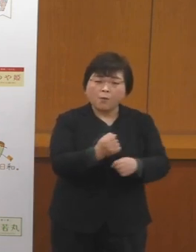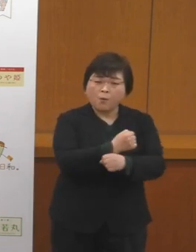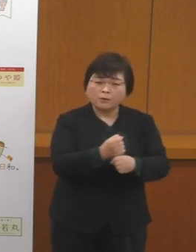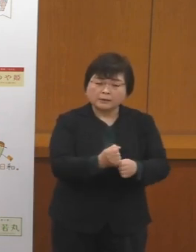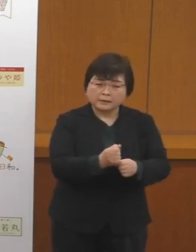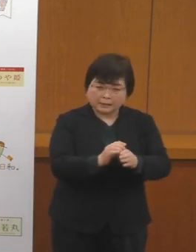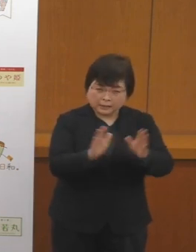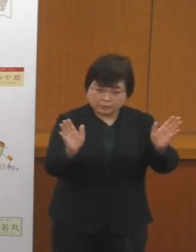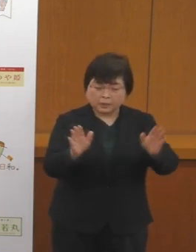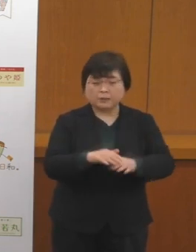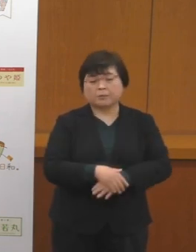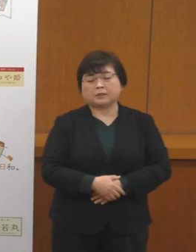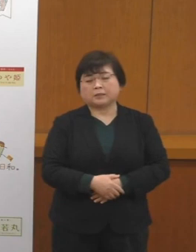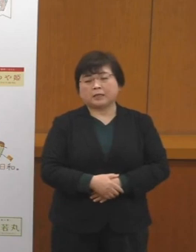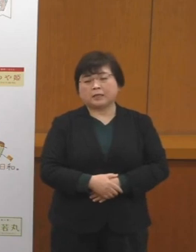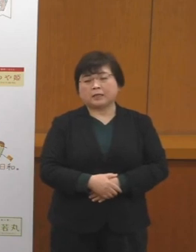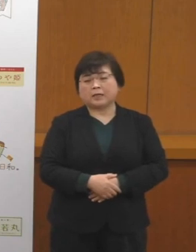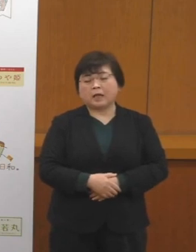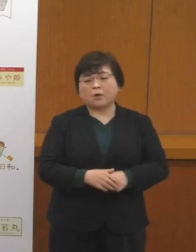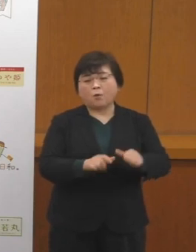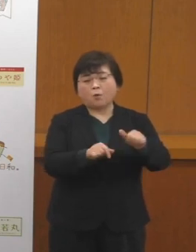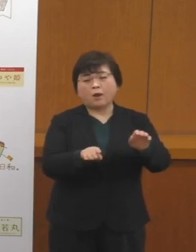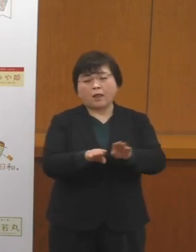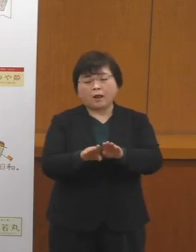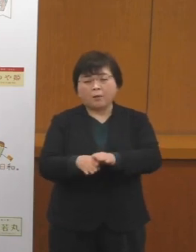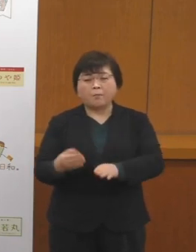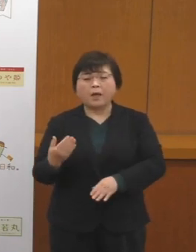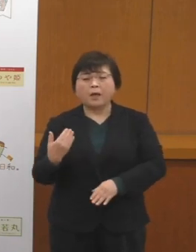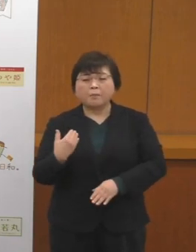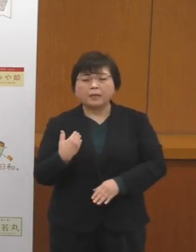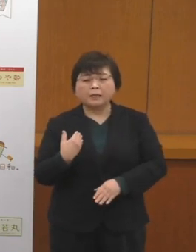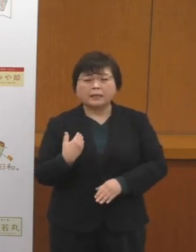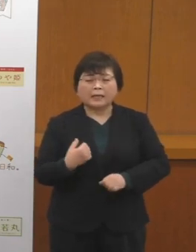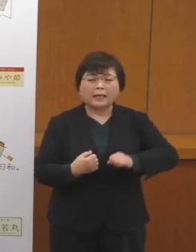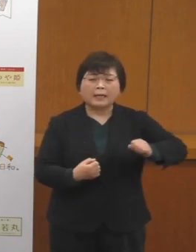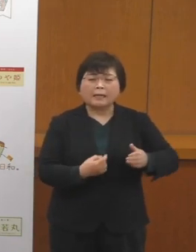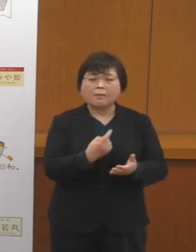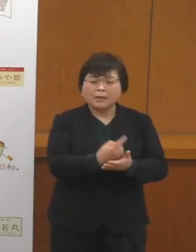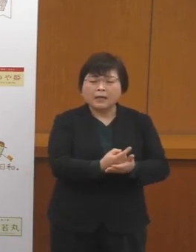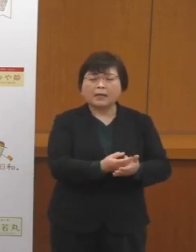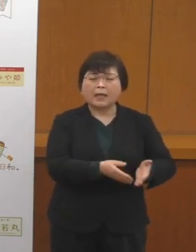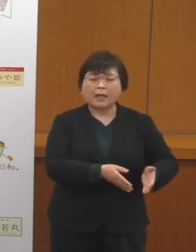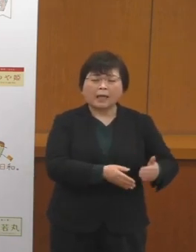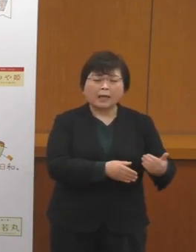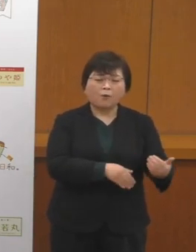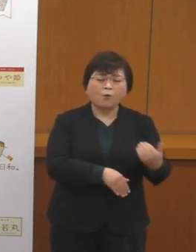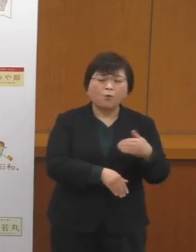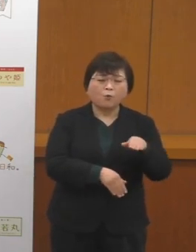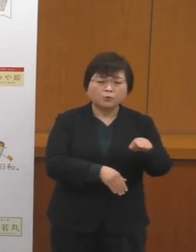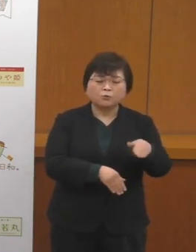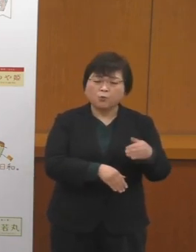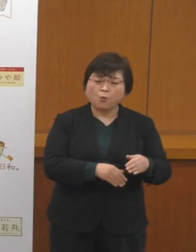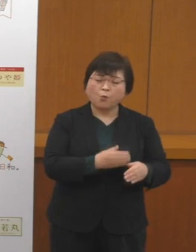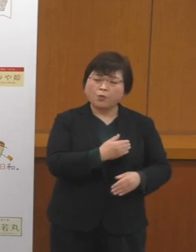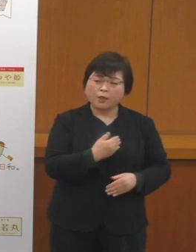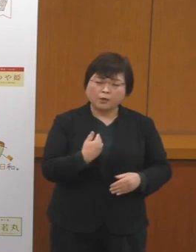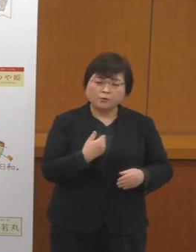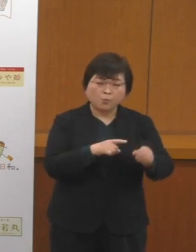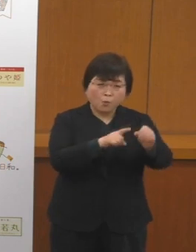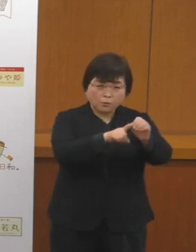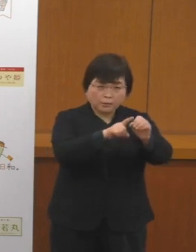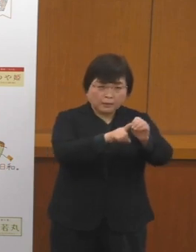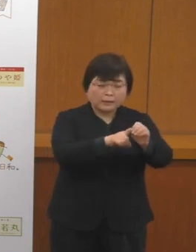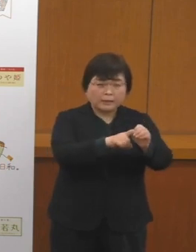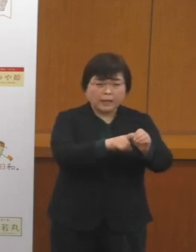しておりますゴールデンウィーク前までに片側1車線での通行を再開できるよう全力